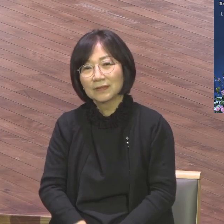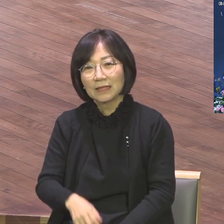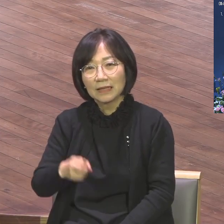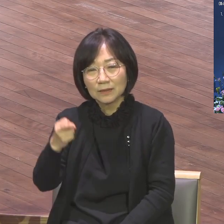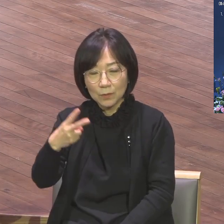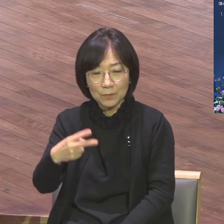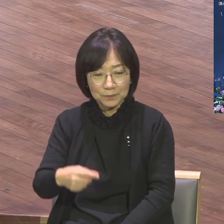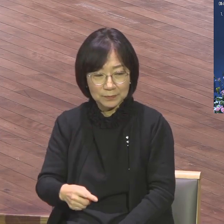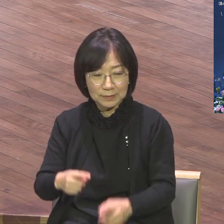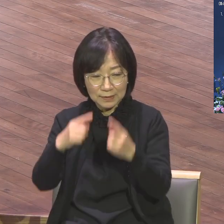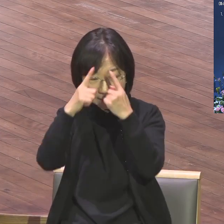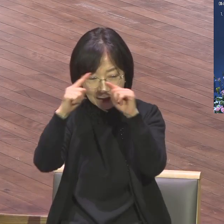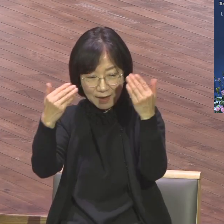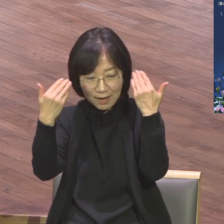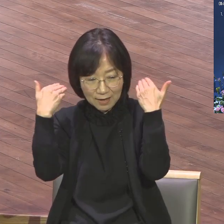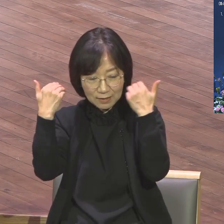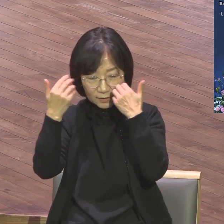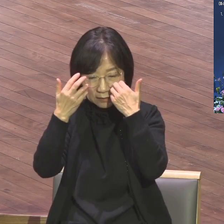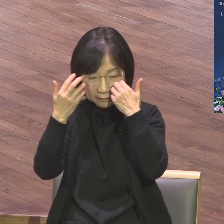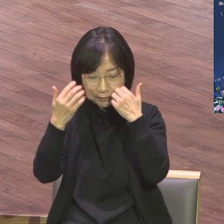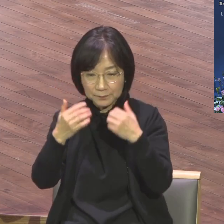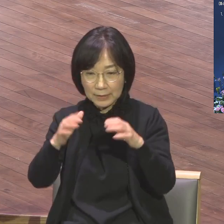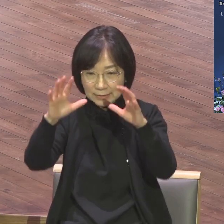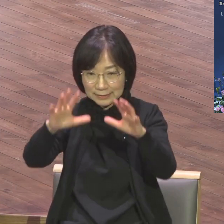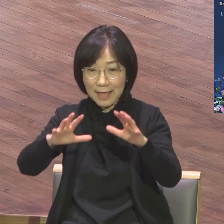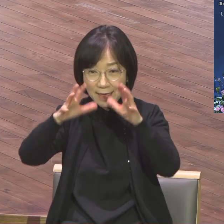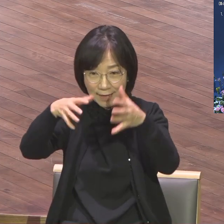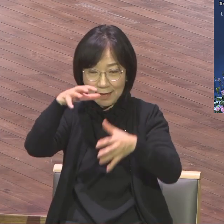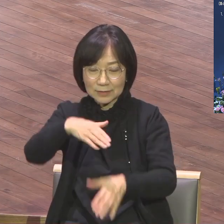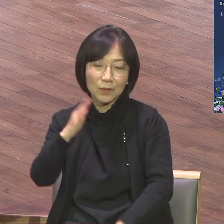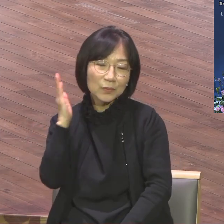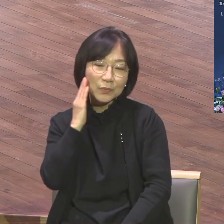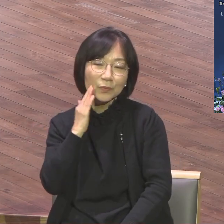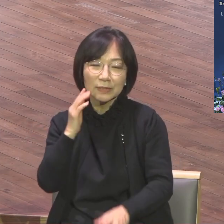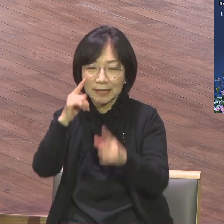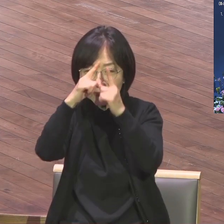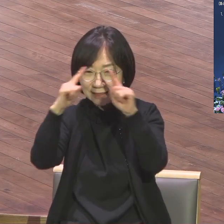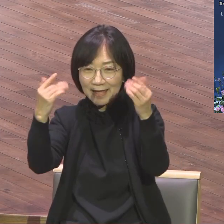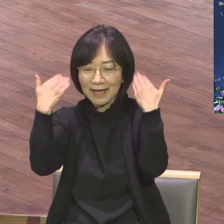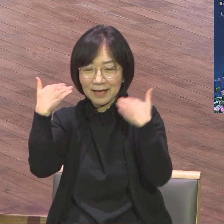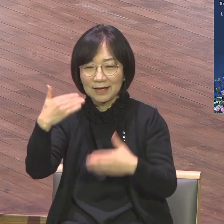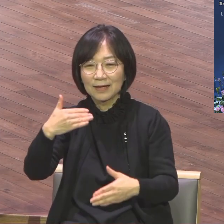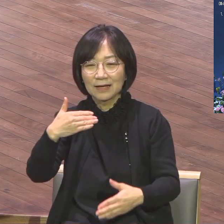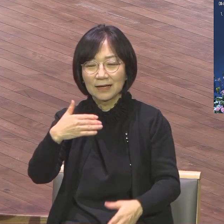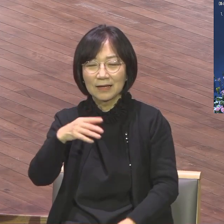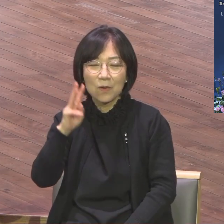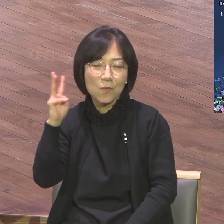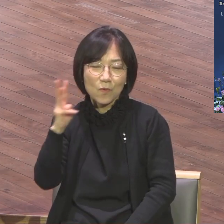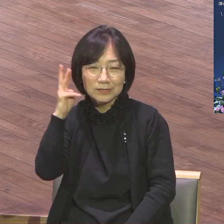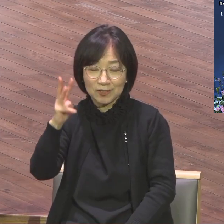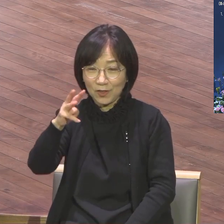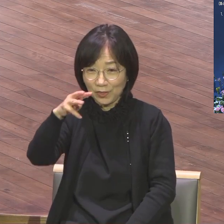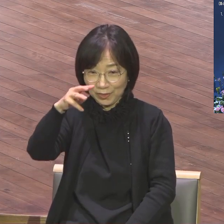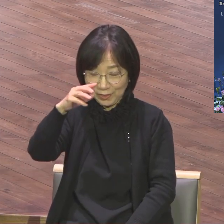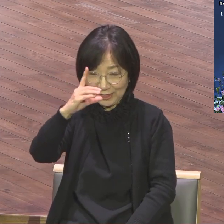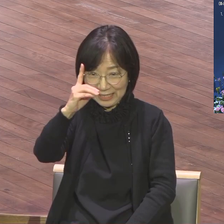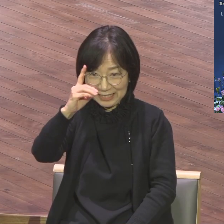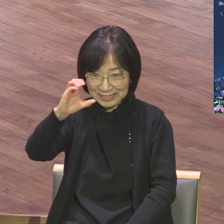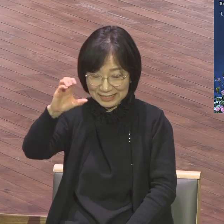나왔죠. 대학 세계에서 종합대학 하나밖에 없어. 농인 종합대학 워싱턴 DC에 있는데 거기를